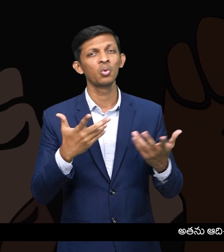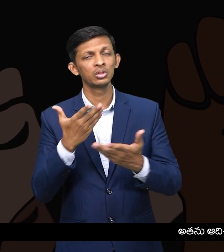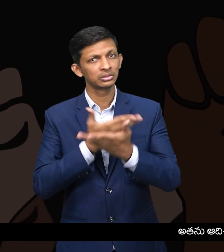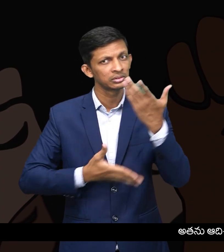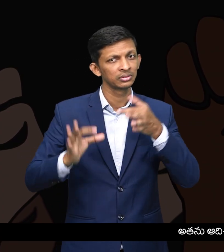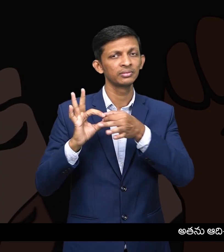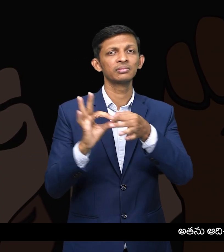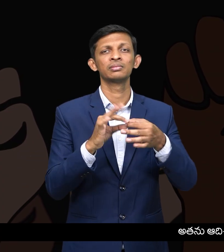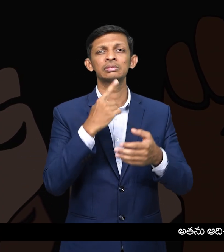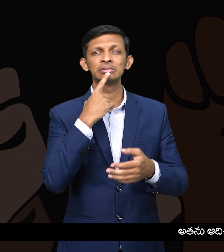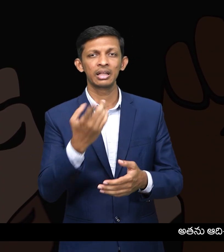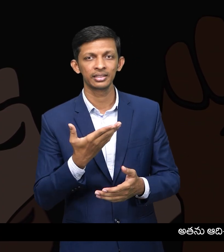సంఘాన్ని స్థాపించాడు.